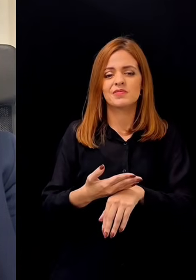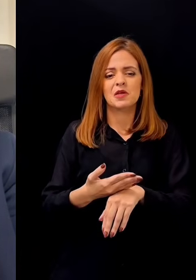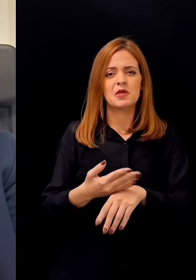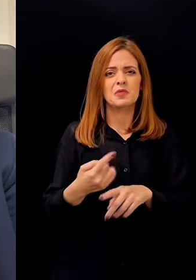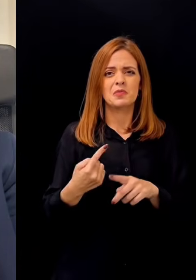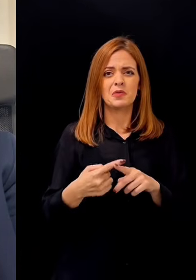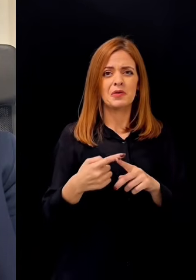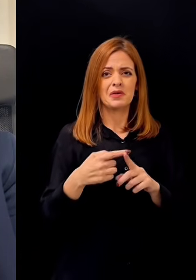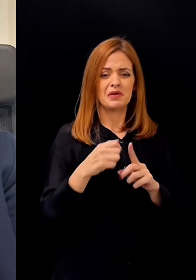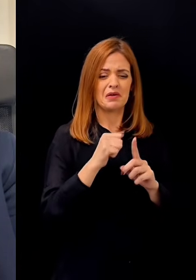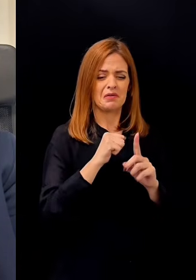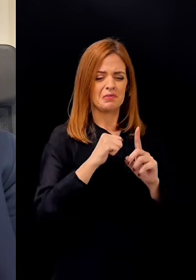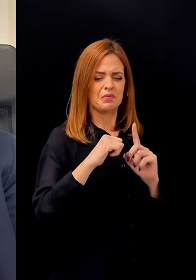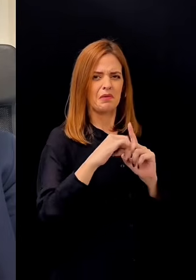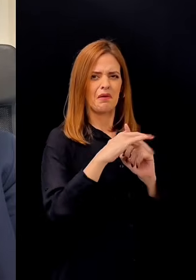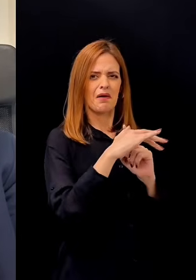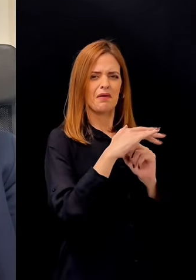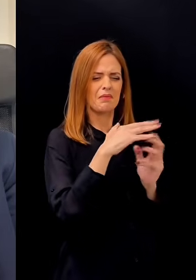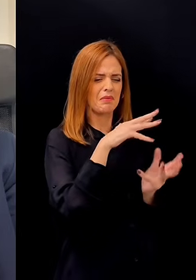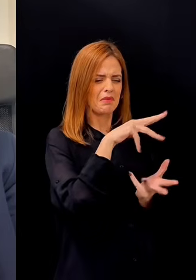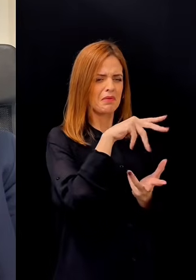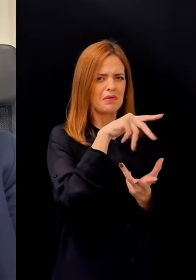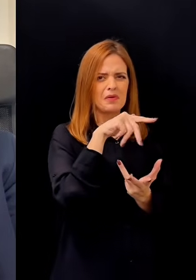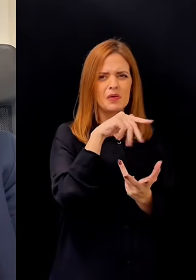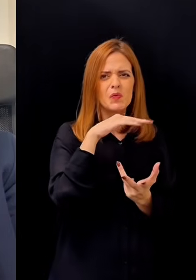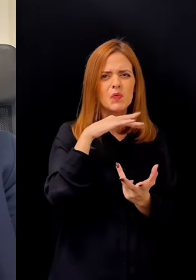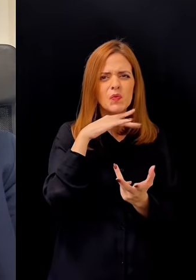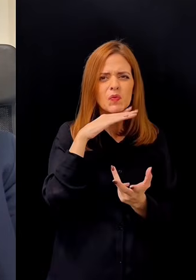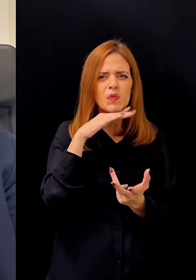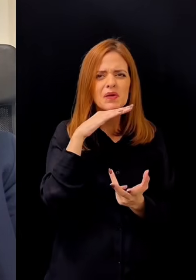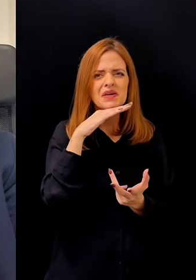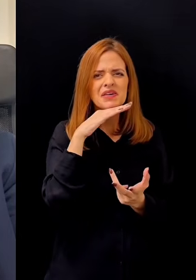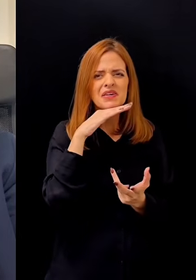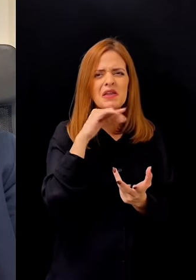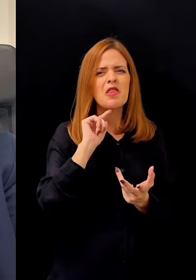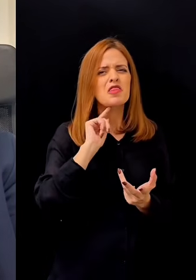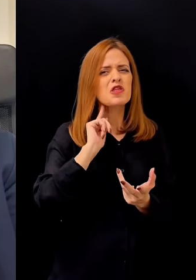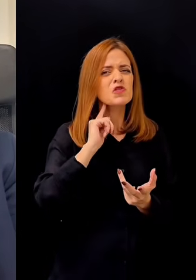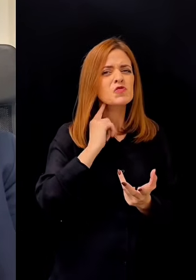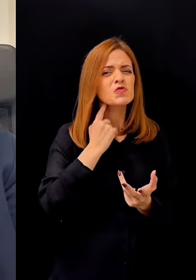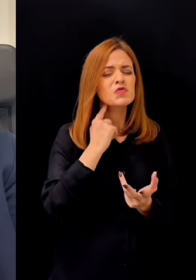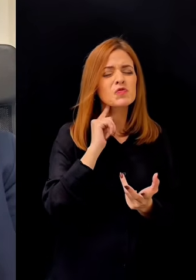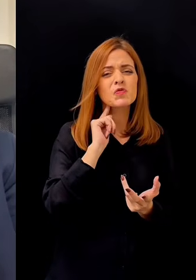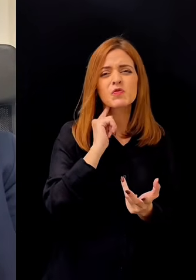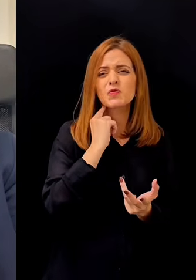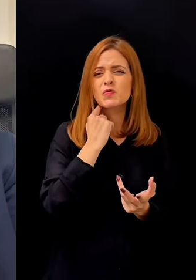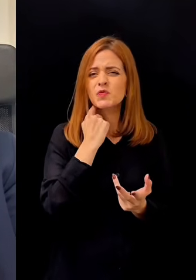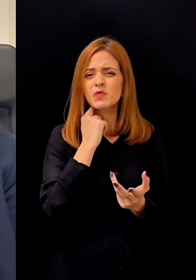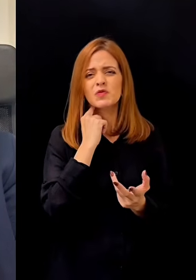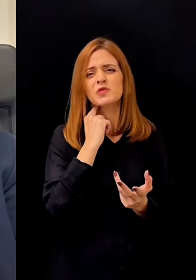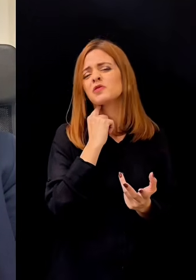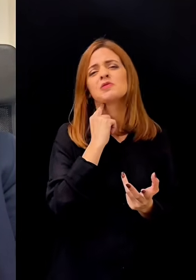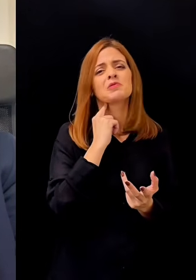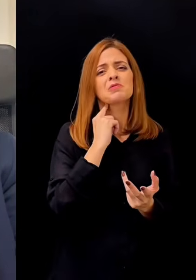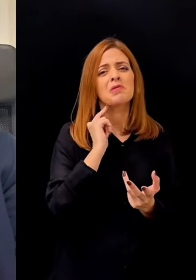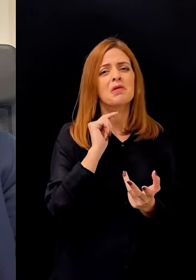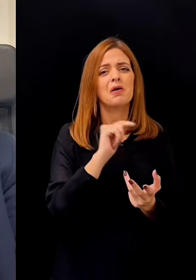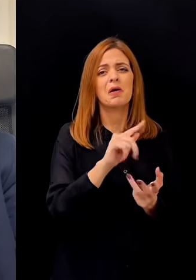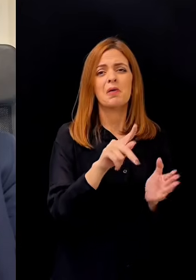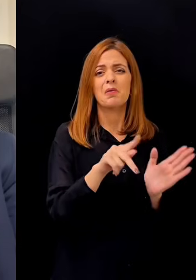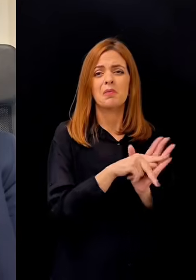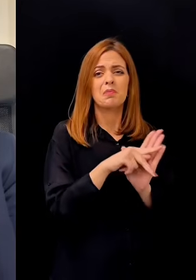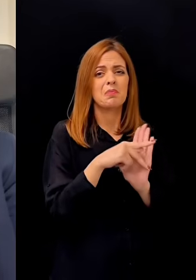mundo mau, perverso, sujo, podre, um mundo que já